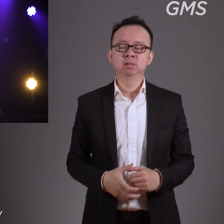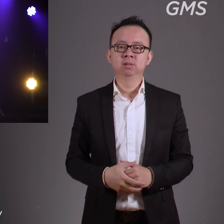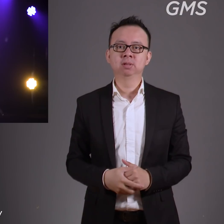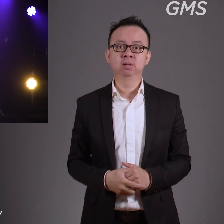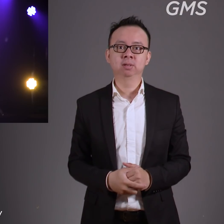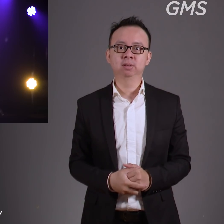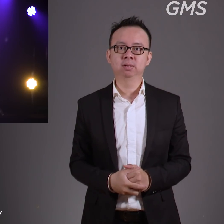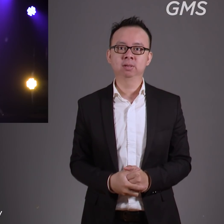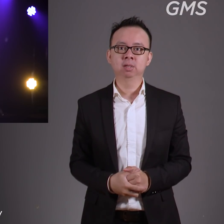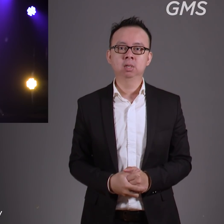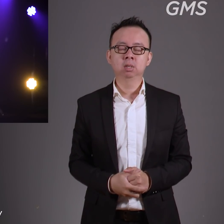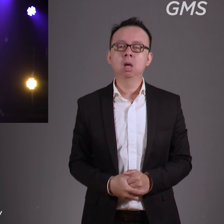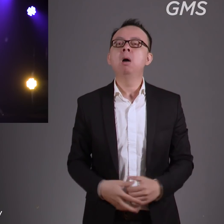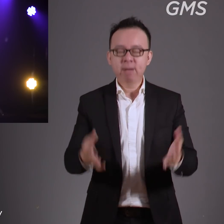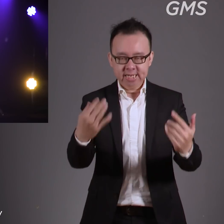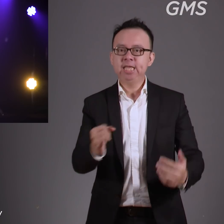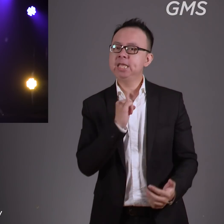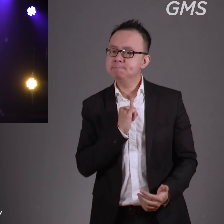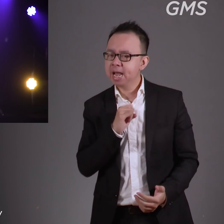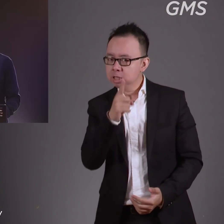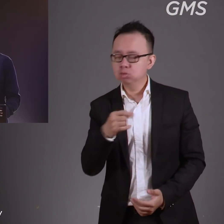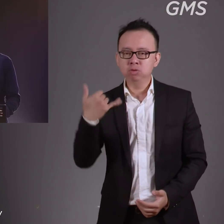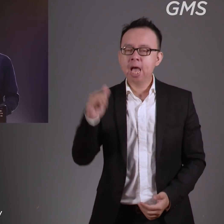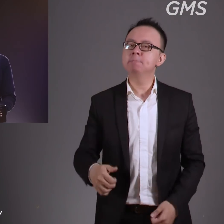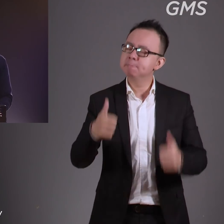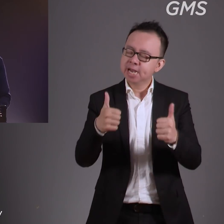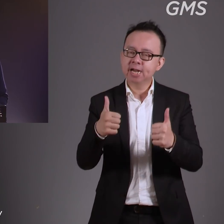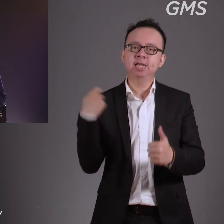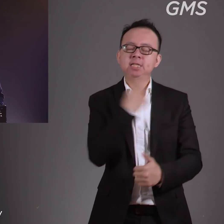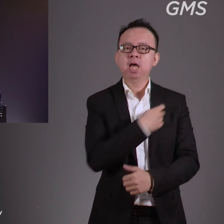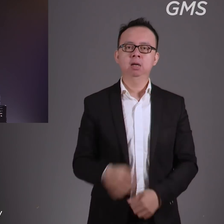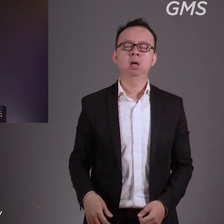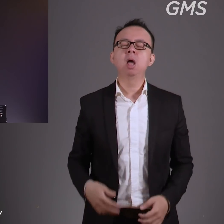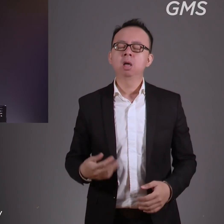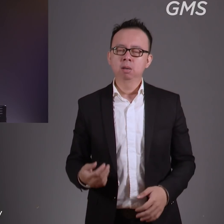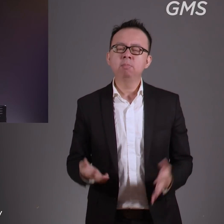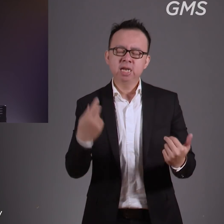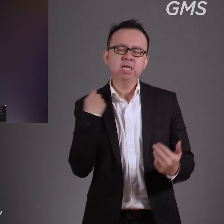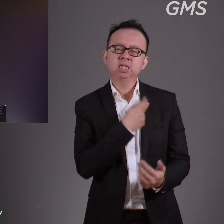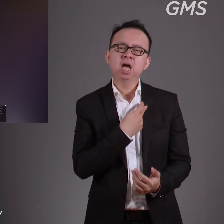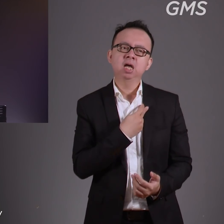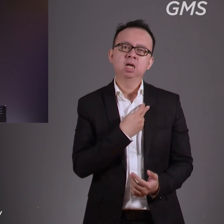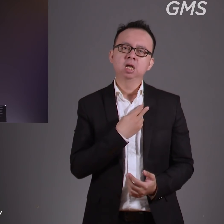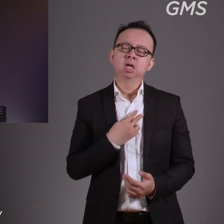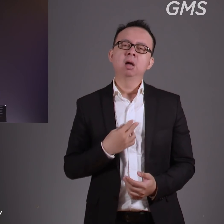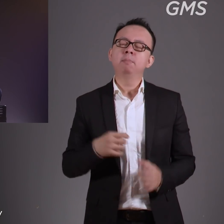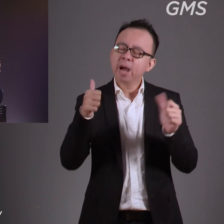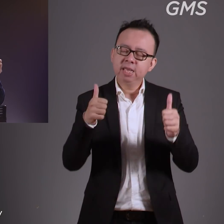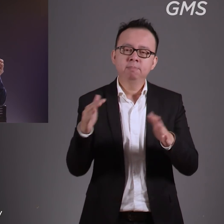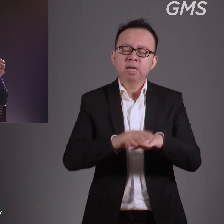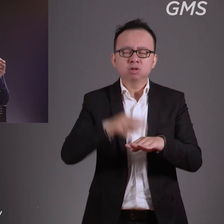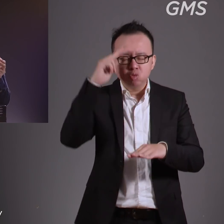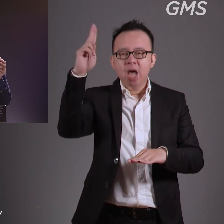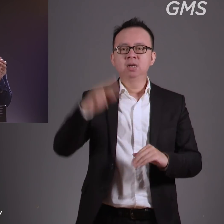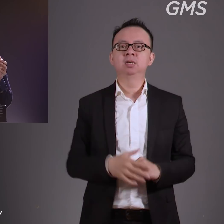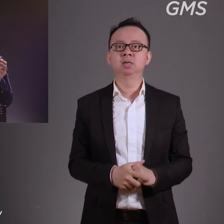kata Roma. Iman itu yang membenarkan. Dari iman seseorang yang tulus pada Tuhan, kalau dia jaga iman itu lebih daripada